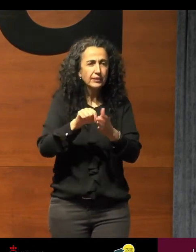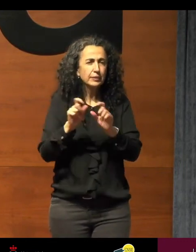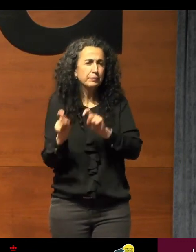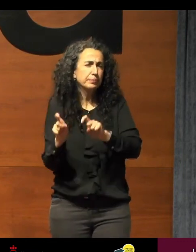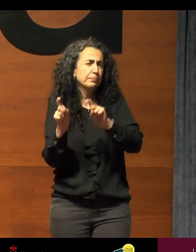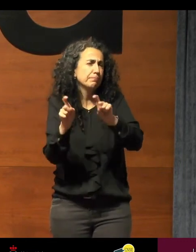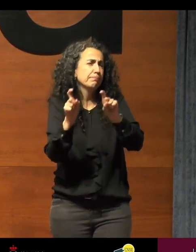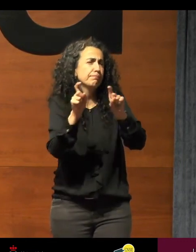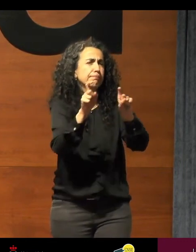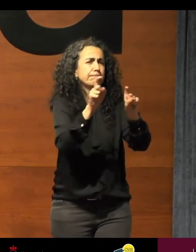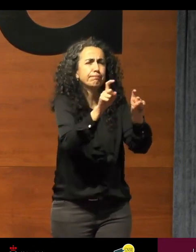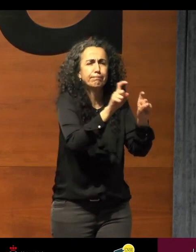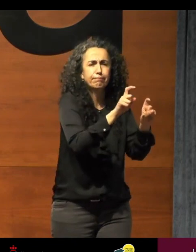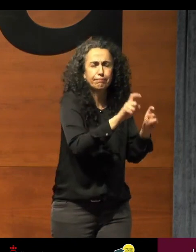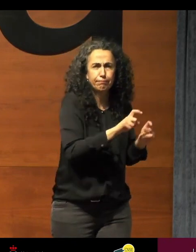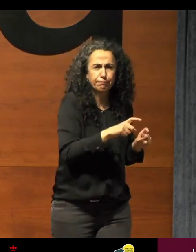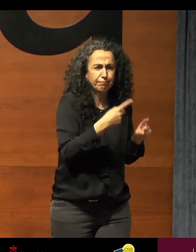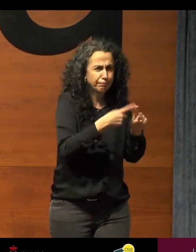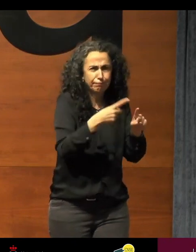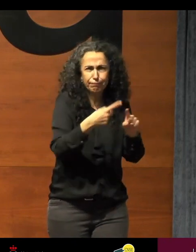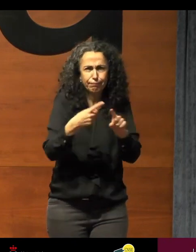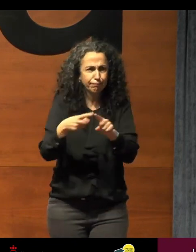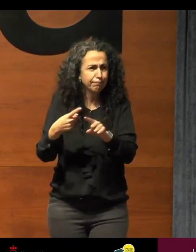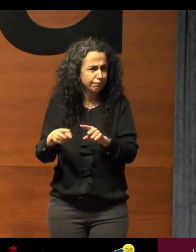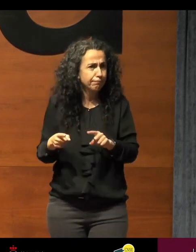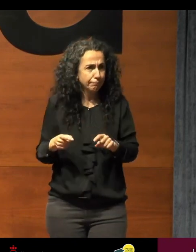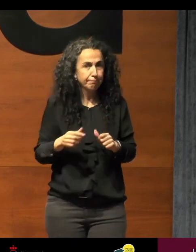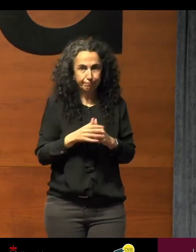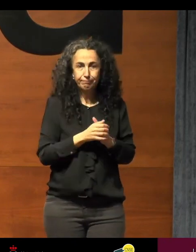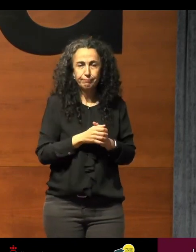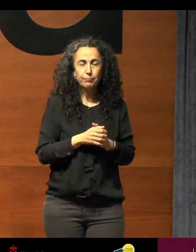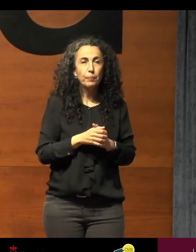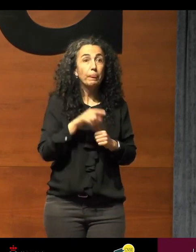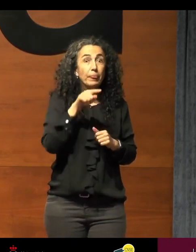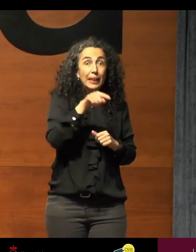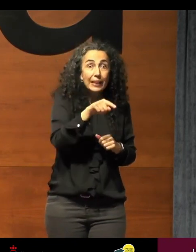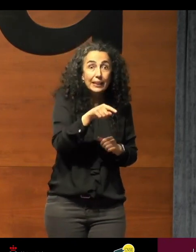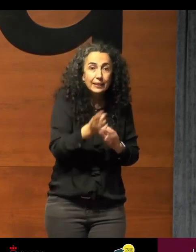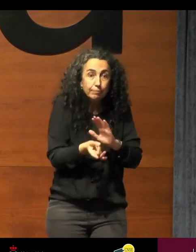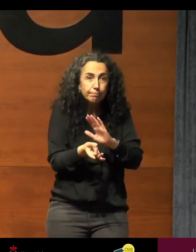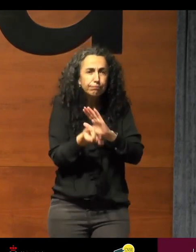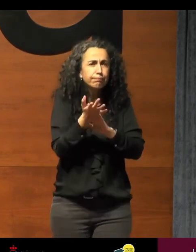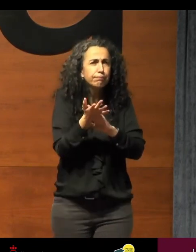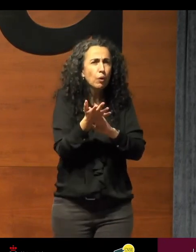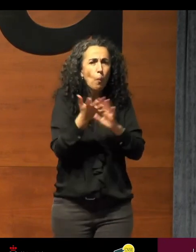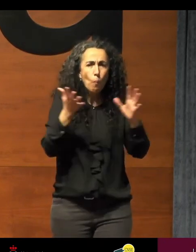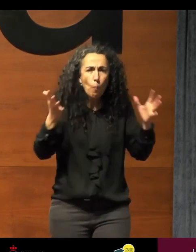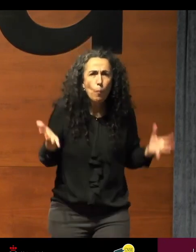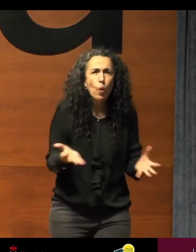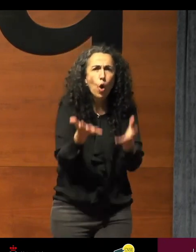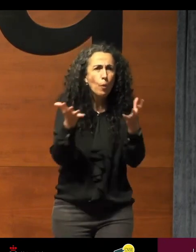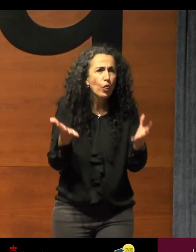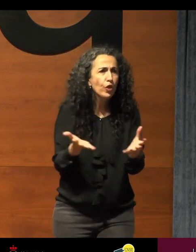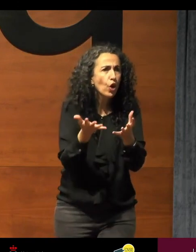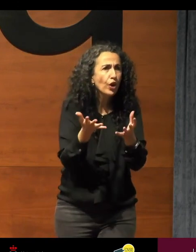y a partir de ahí hubo un peregrinaje por diferentes ciudades de nuestro país donde se desarrollaron ese tipo de